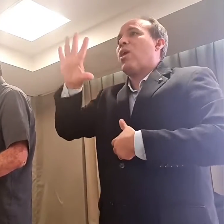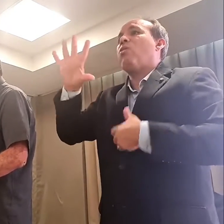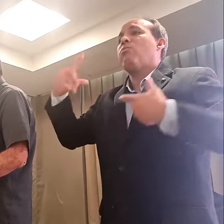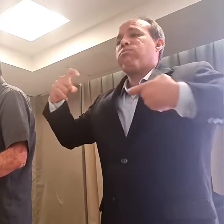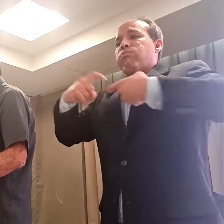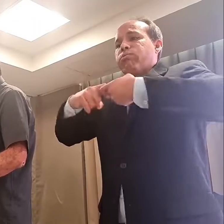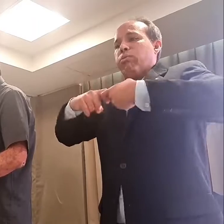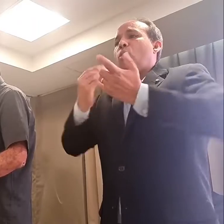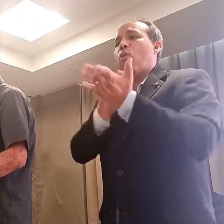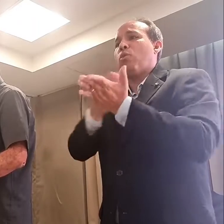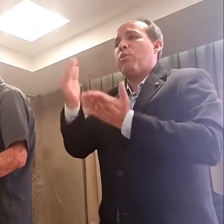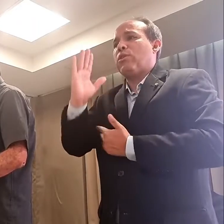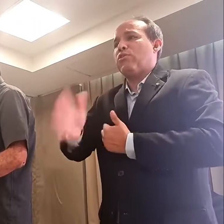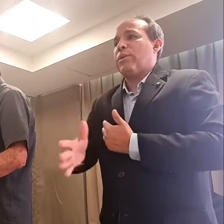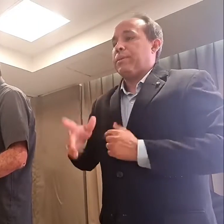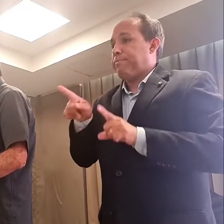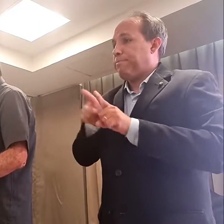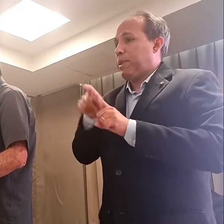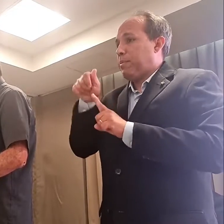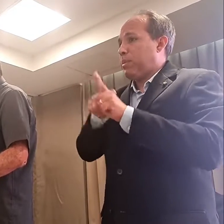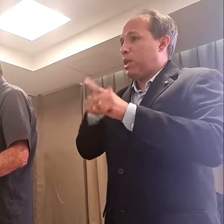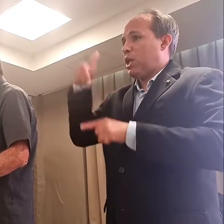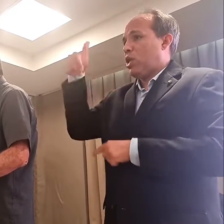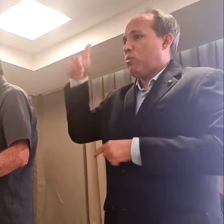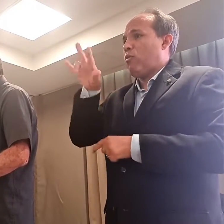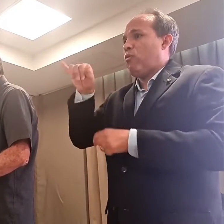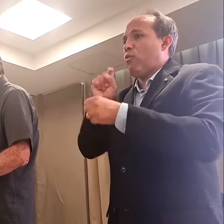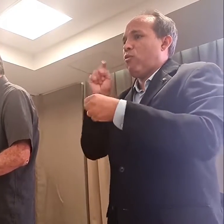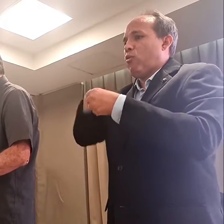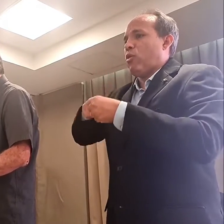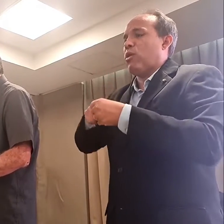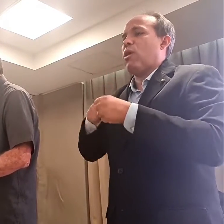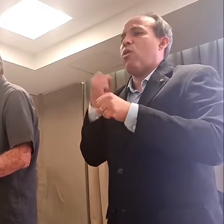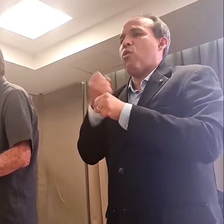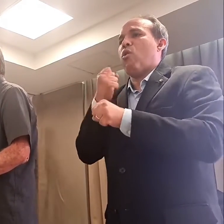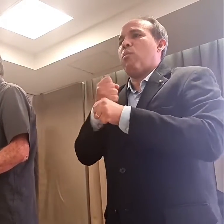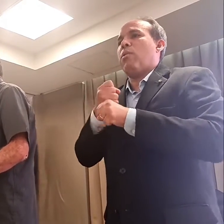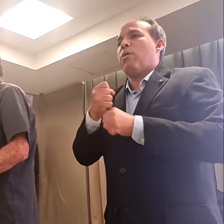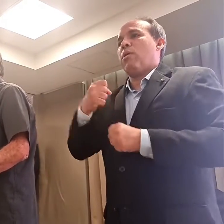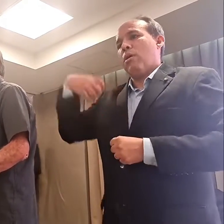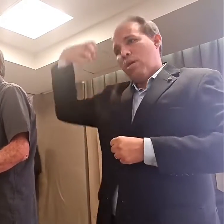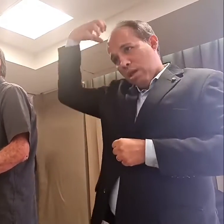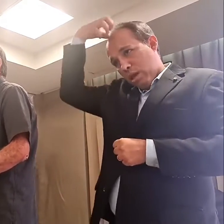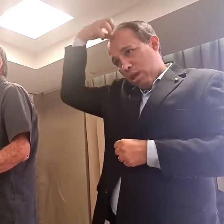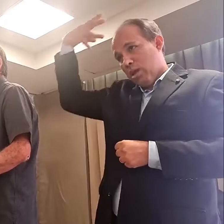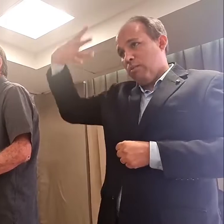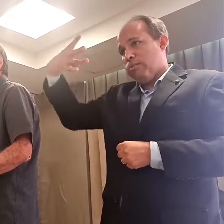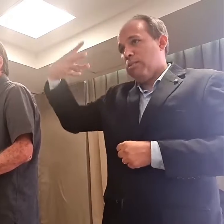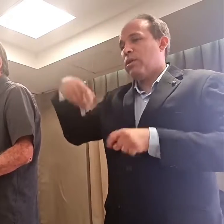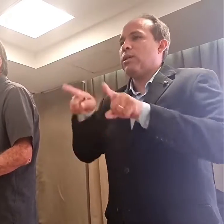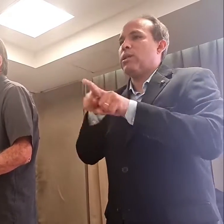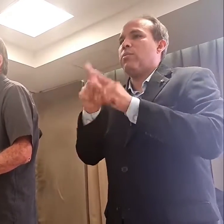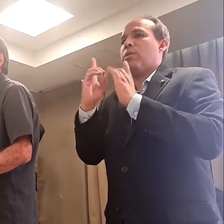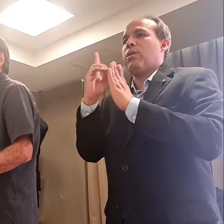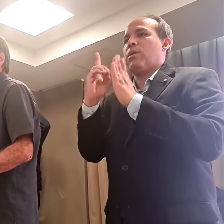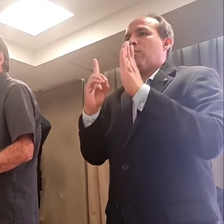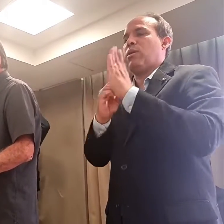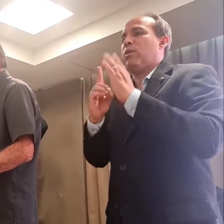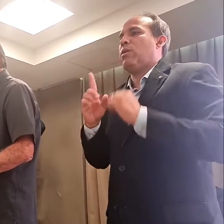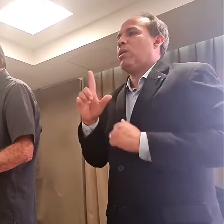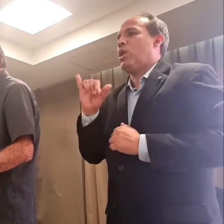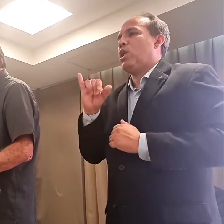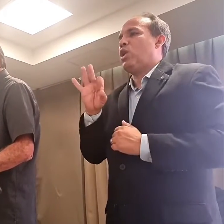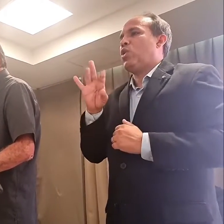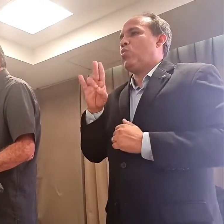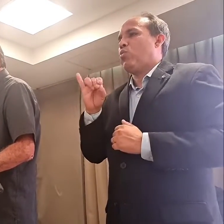esse mês de novembro, retomaremos as obras de Angra 3. Também o tal do decreto do lítio,